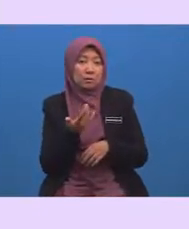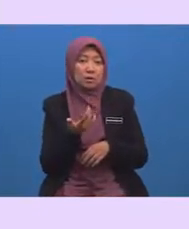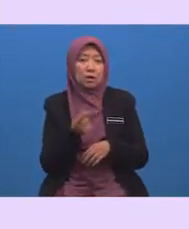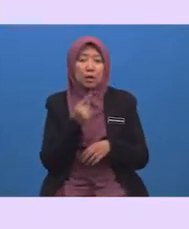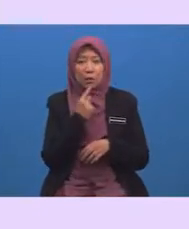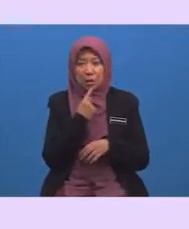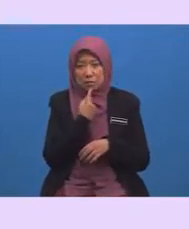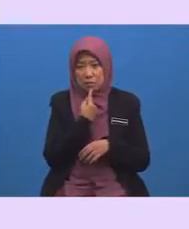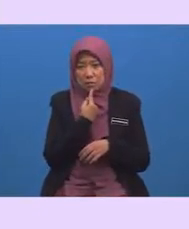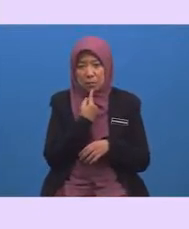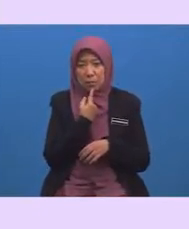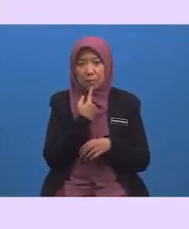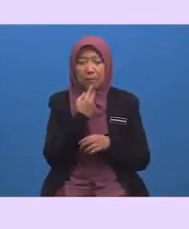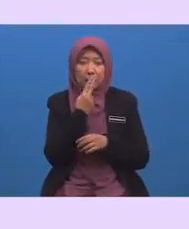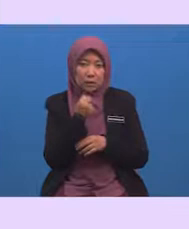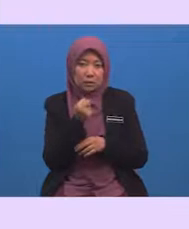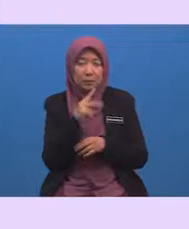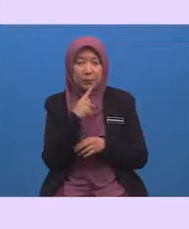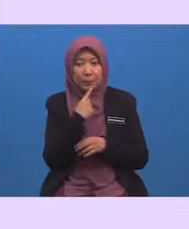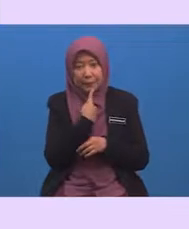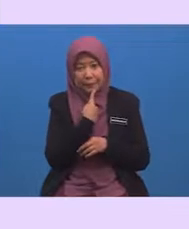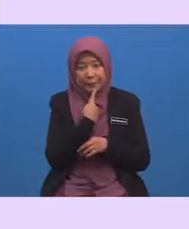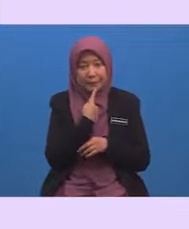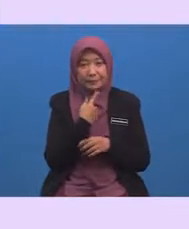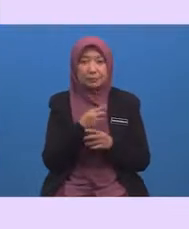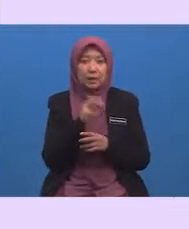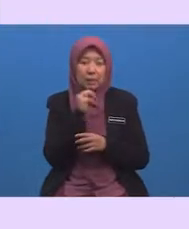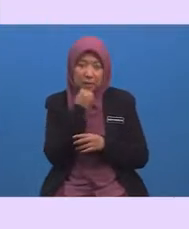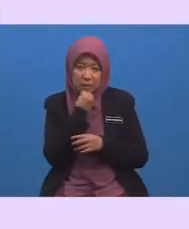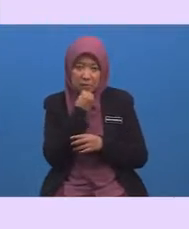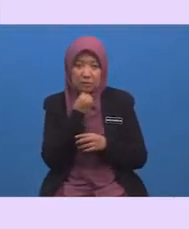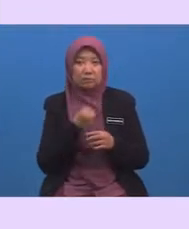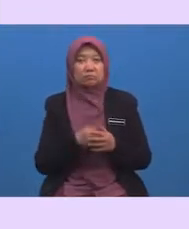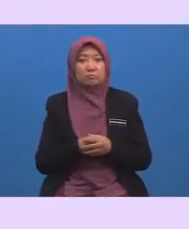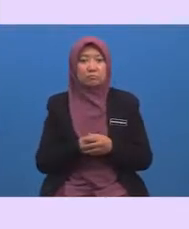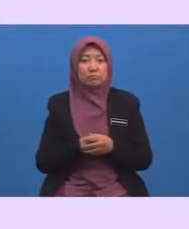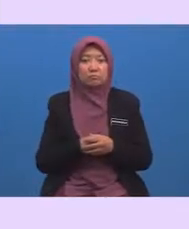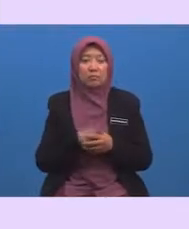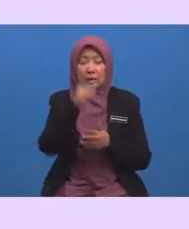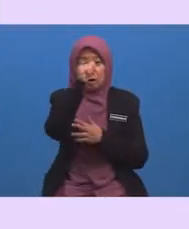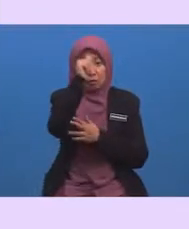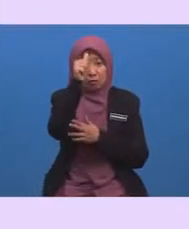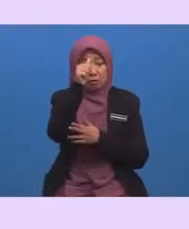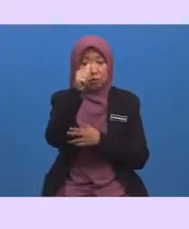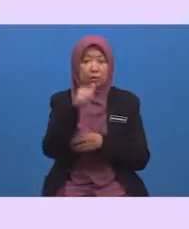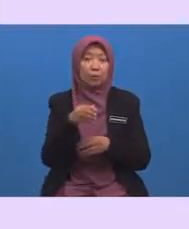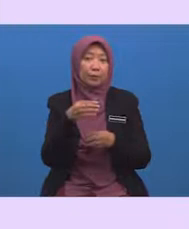masam, manis, pahit dan masin. Allah bagi kita